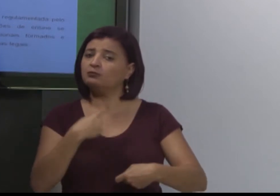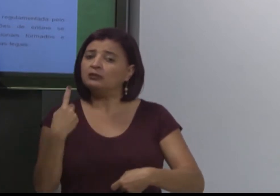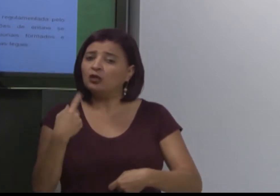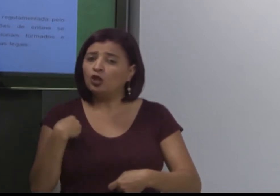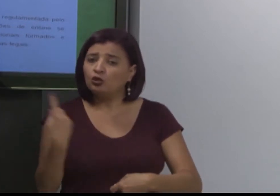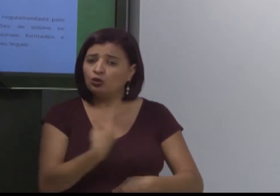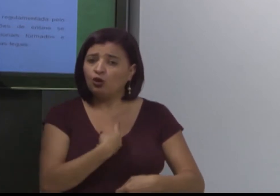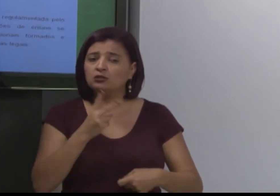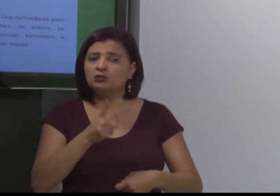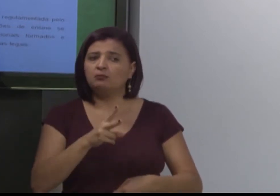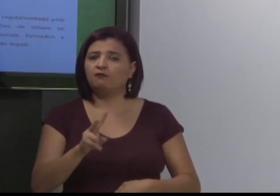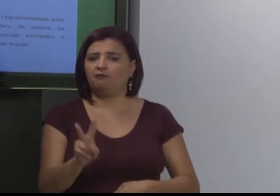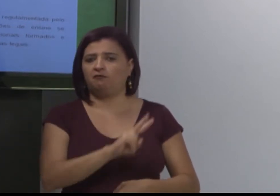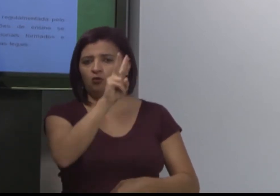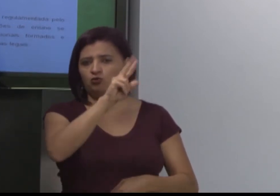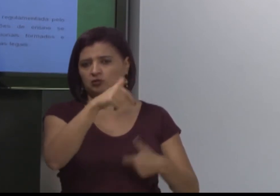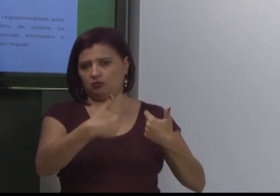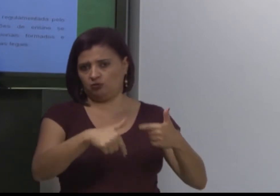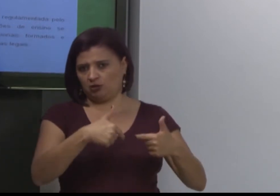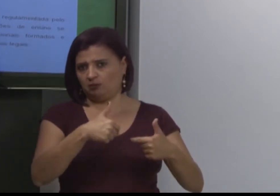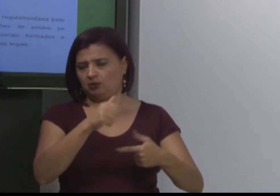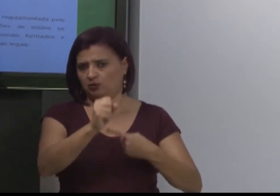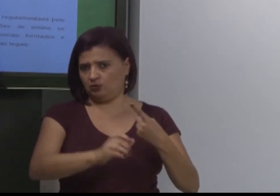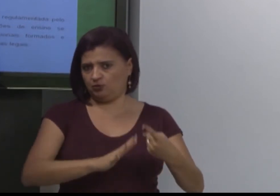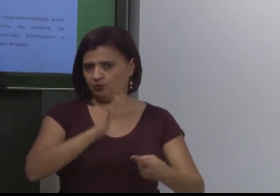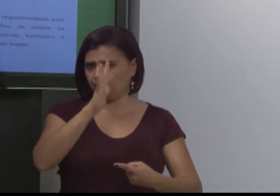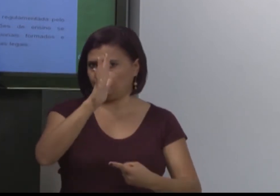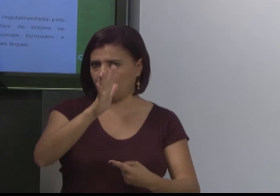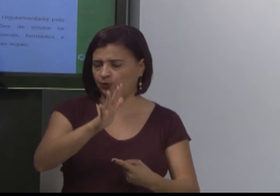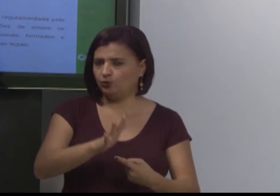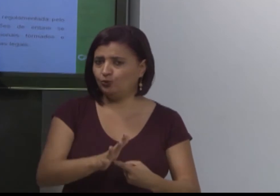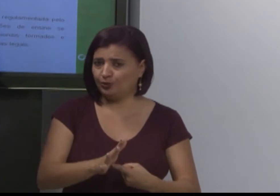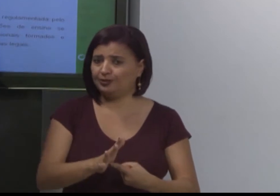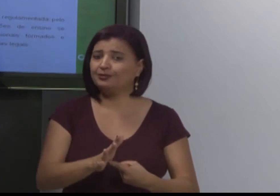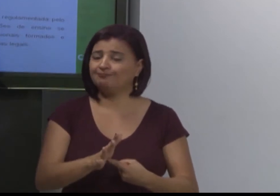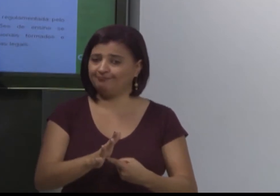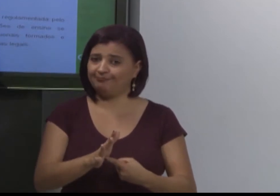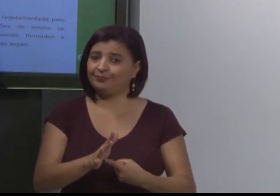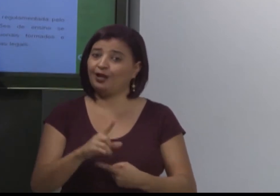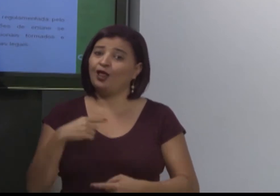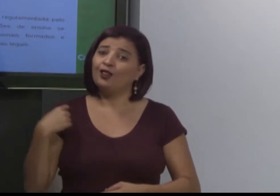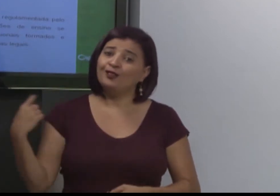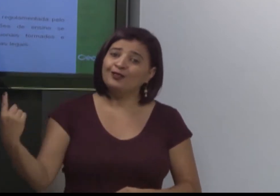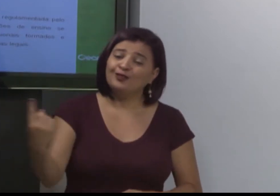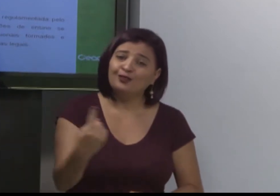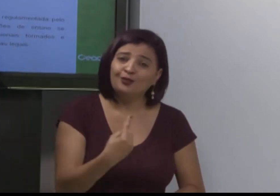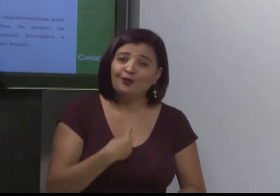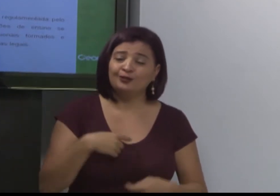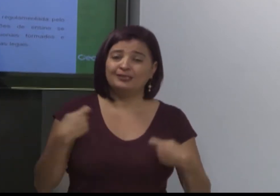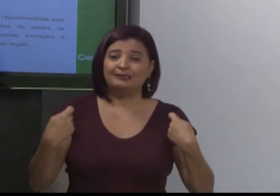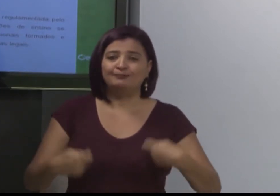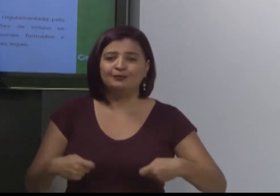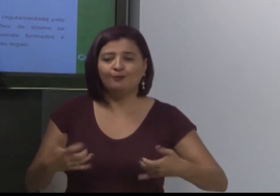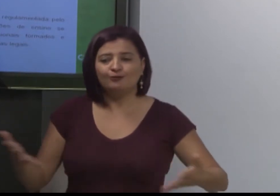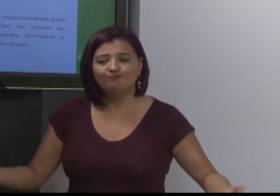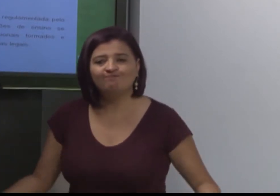trabalho desenvolvido pelo CAS. Nós temos que valorizar esse trabalho. É necessário que